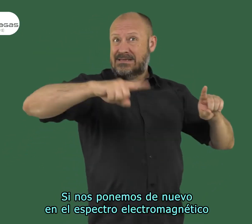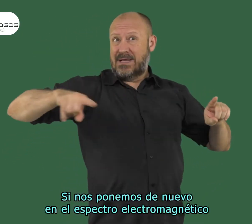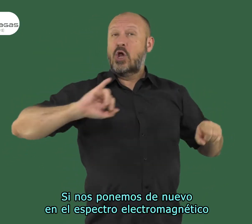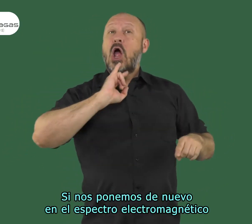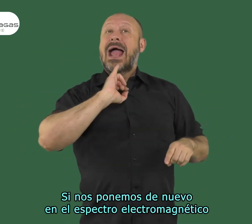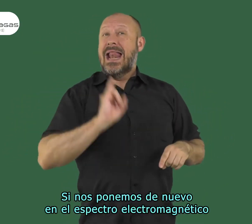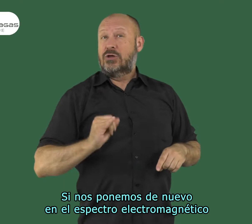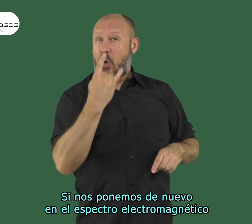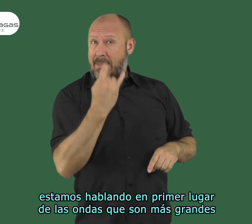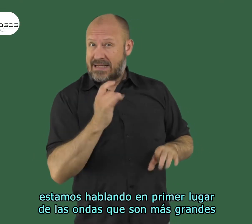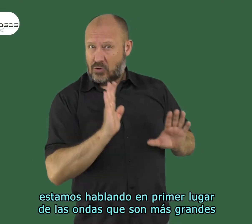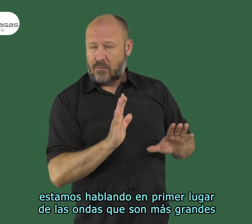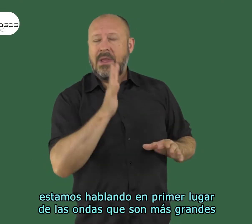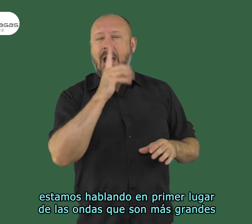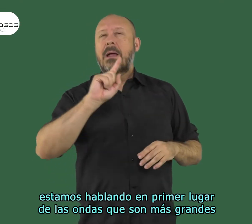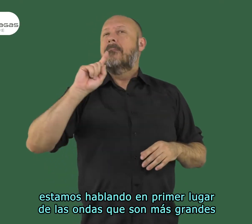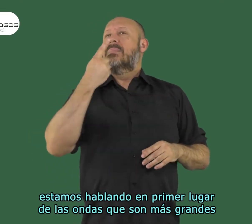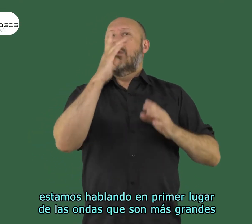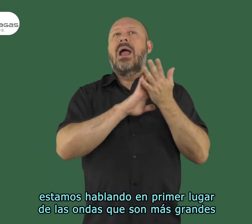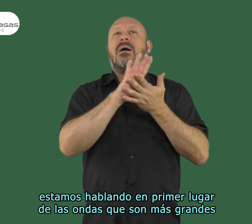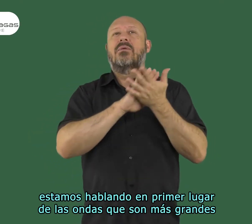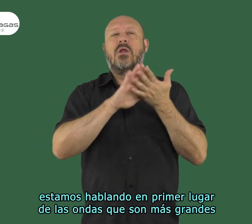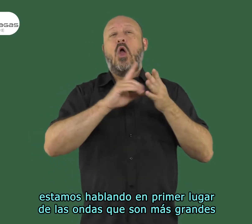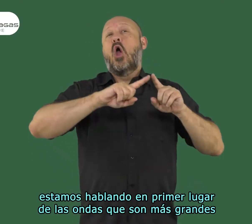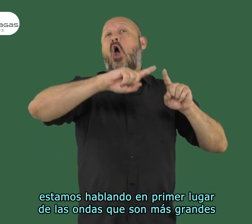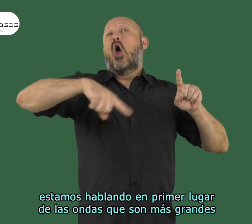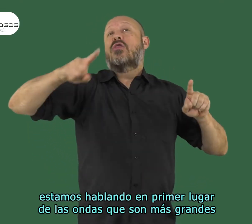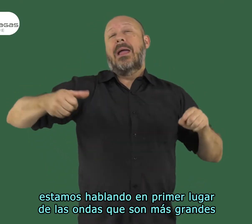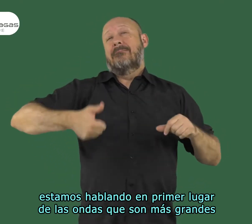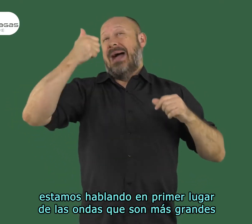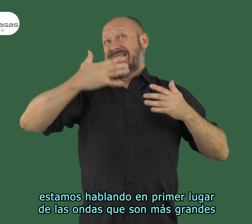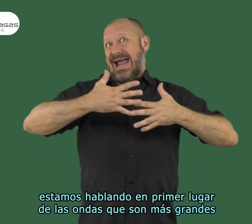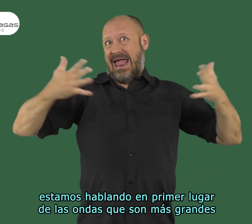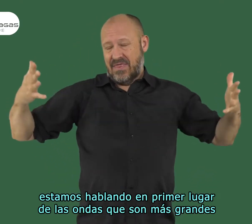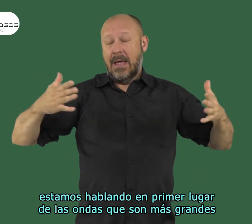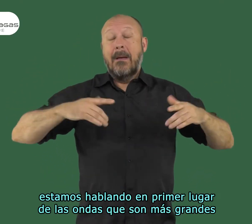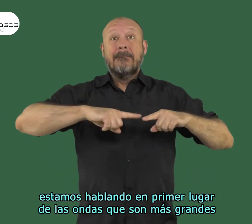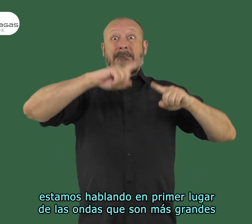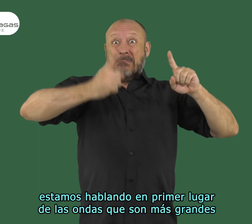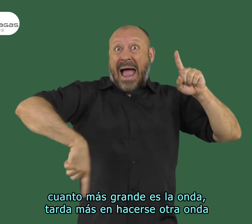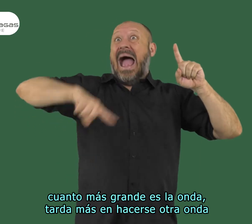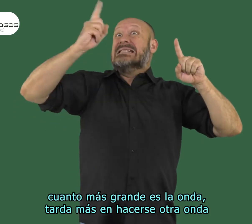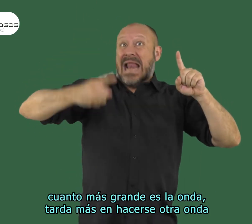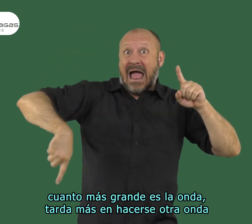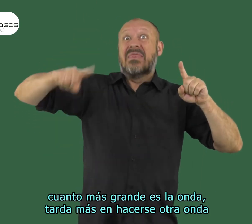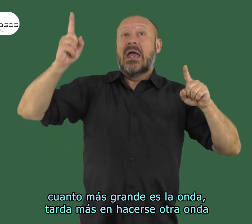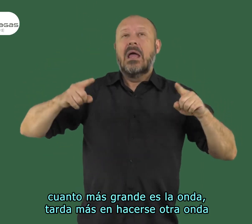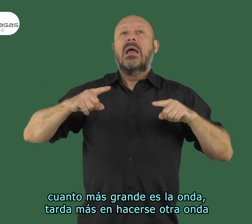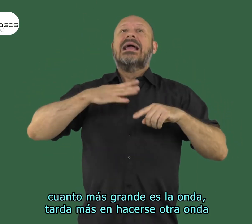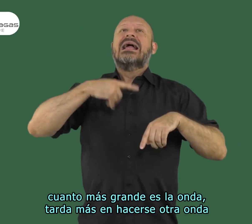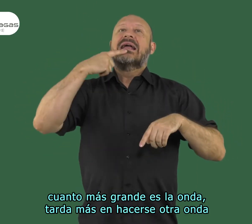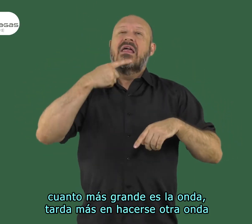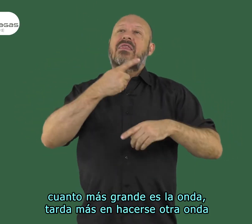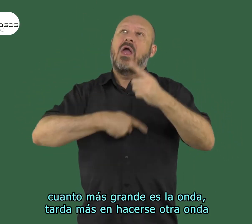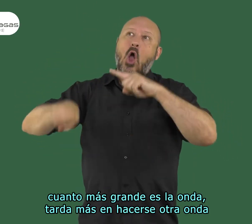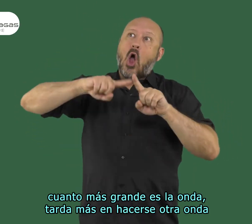el espectro electromagnético, estamos hablando en primer lugar de las ondas que son más grandes. Cuanto más grande es la